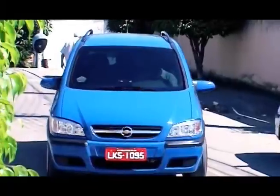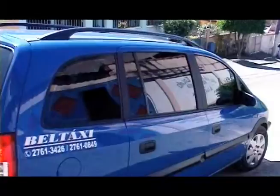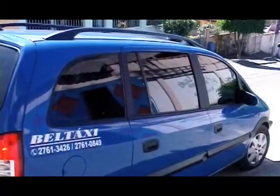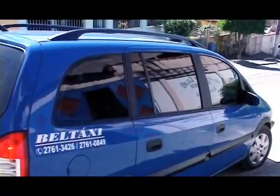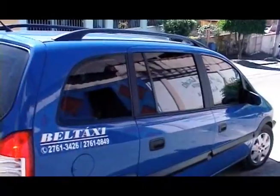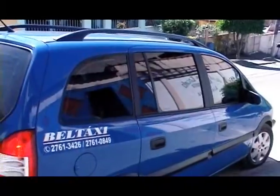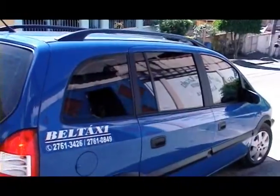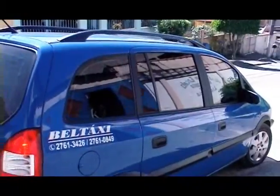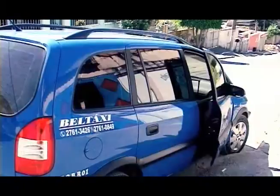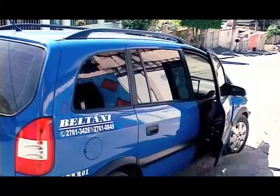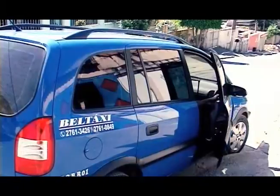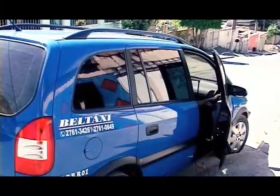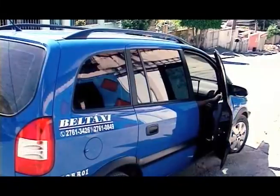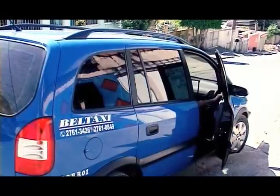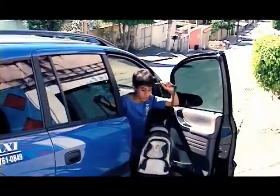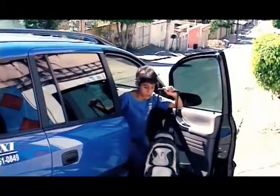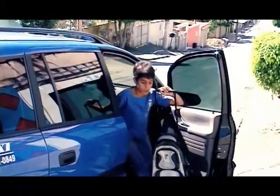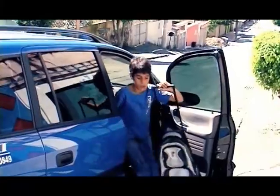rendimento.